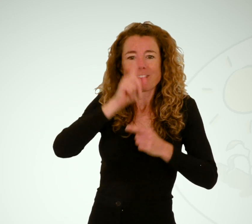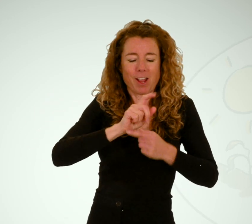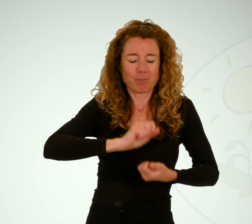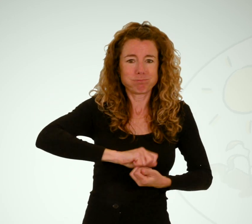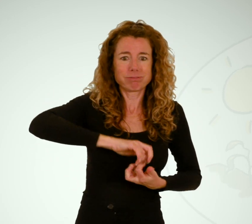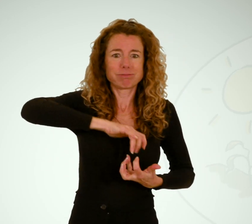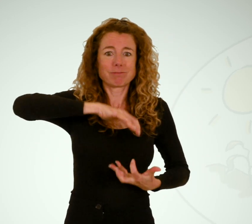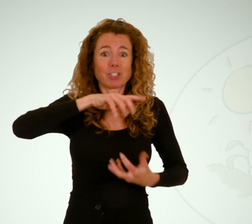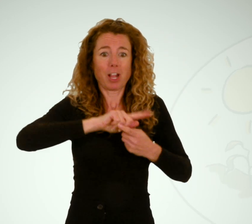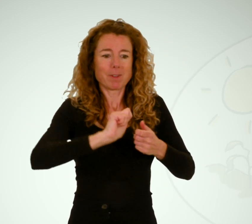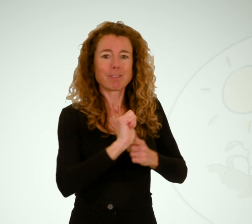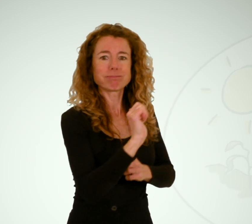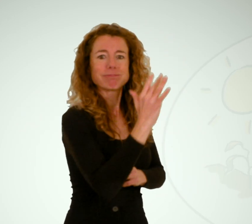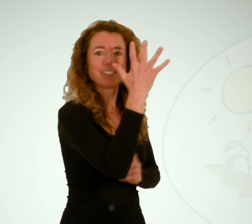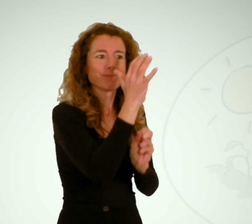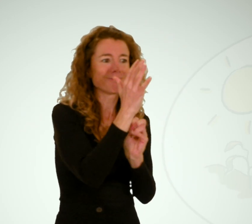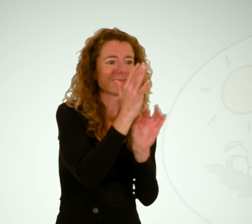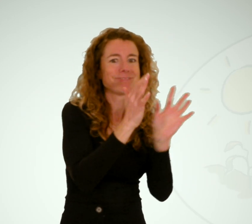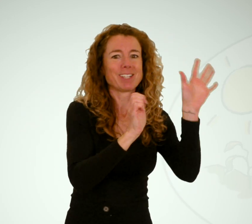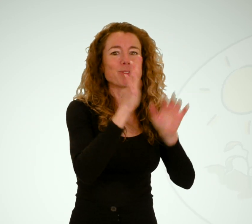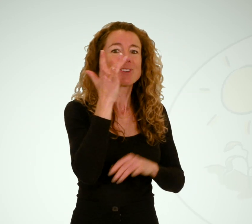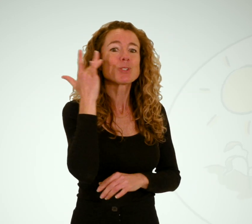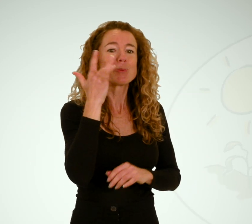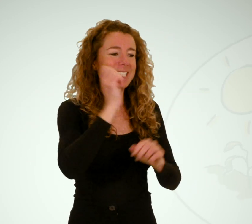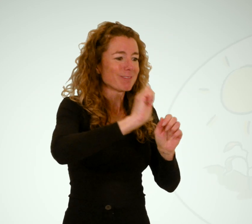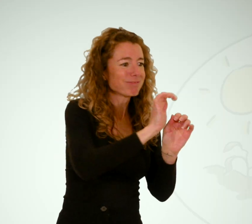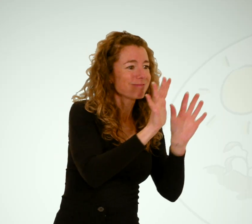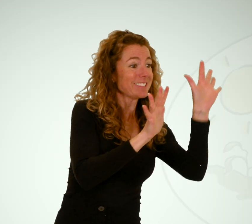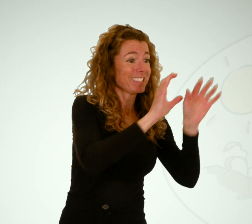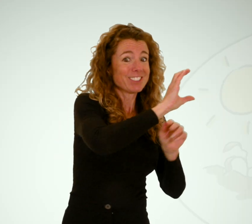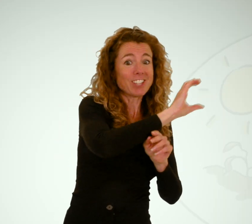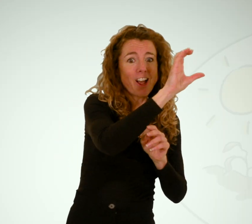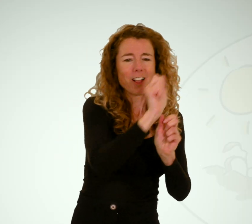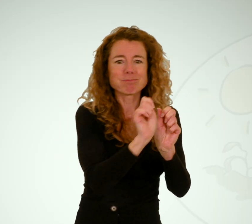Ils donnent des fruits, les uns 100, d'autres 60, d'autres 30.